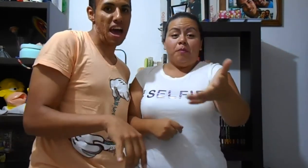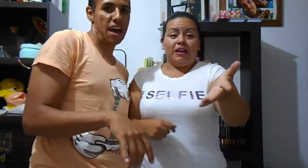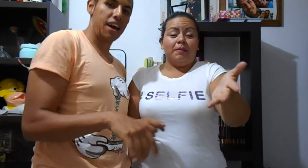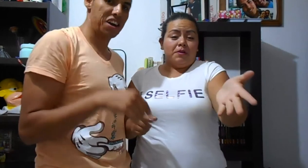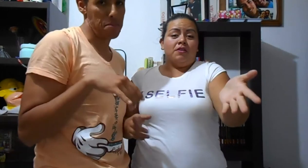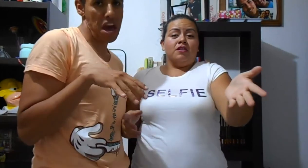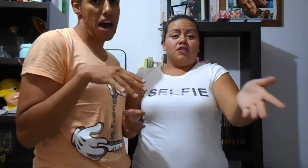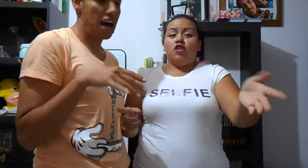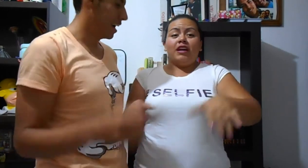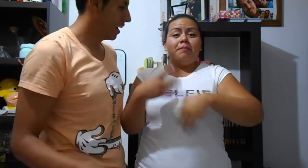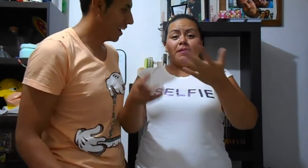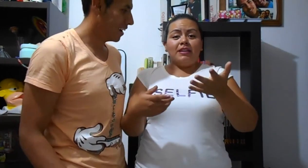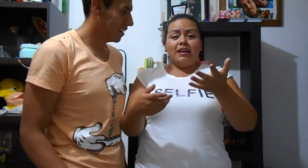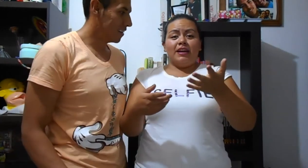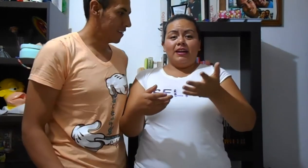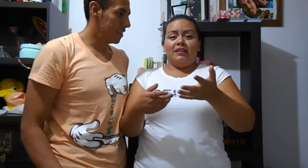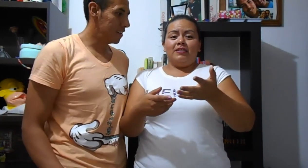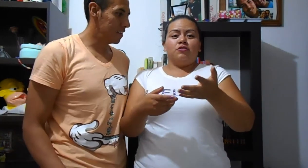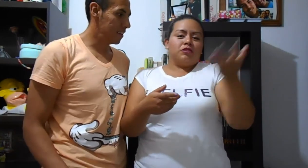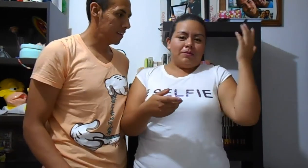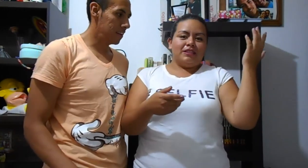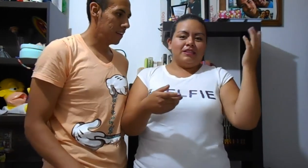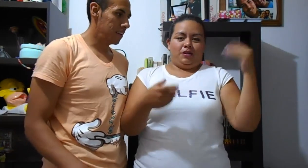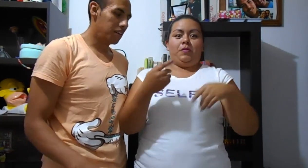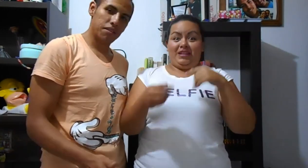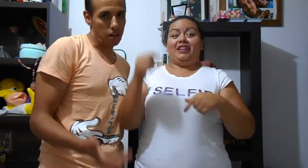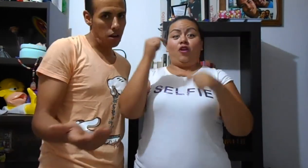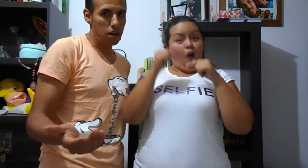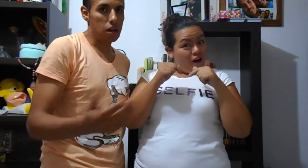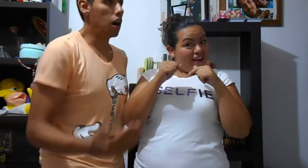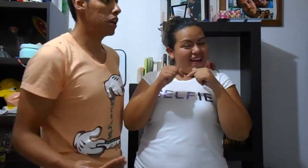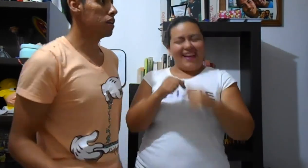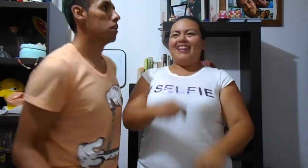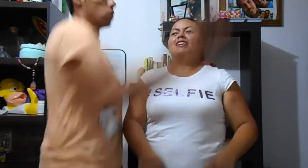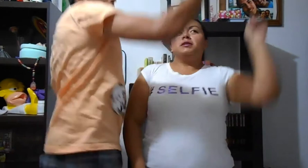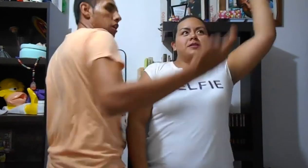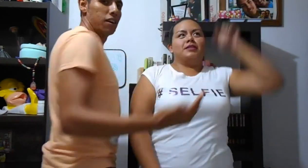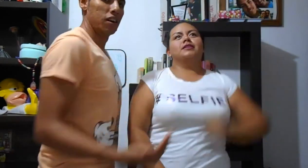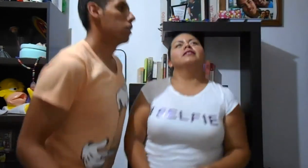Como por ejemplo, no dejen para mañana suscribirse si lo pueden hacer hoy. Ahí ven.